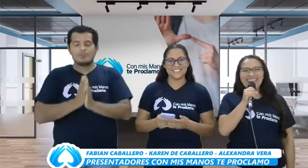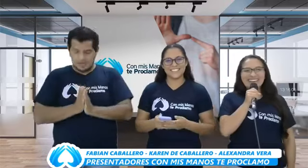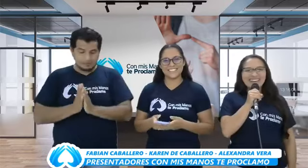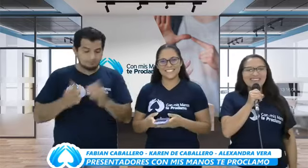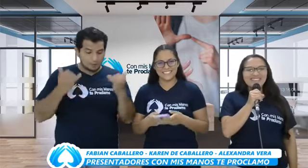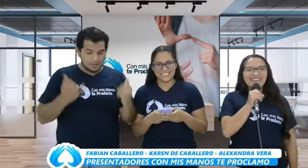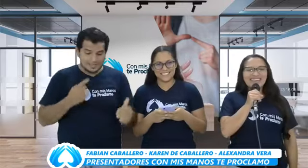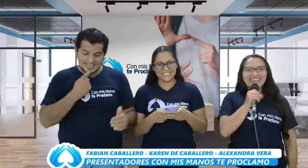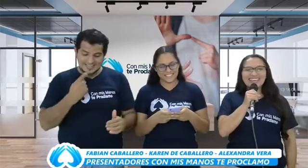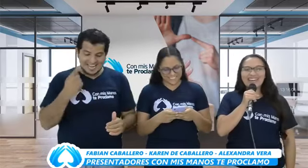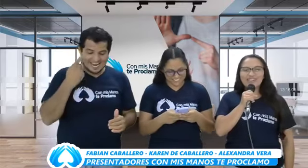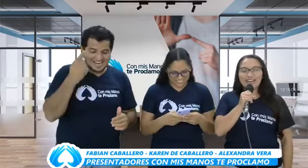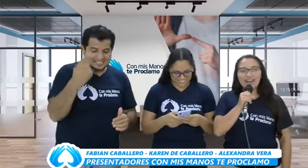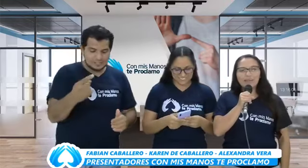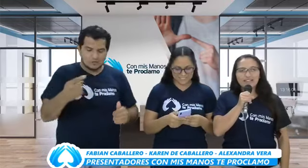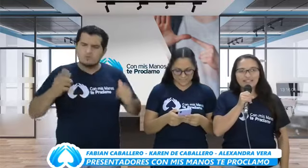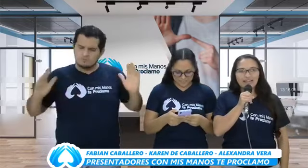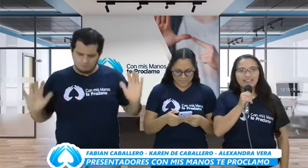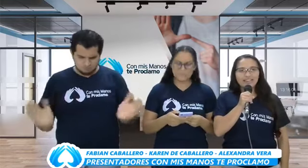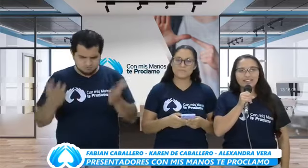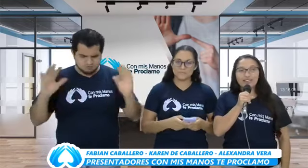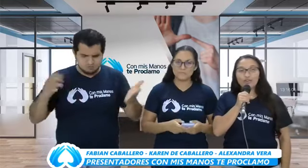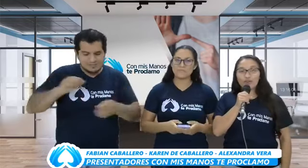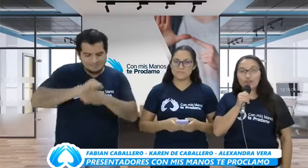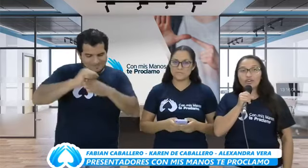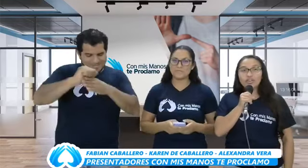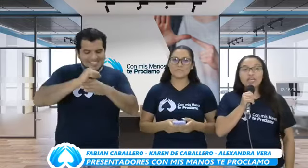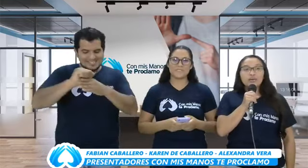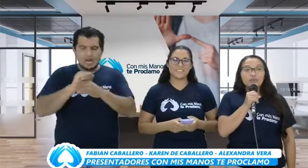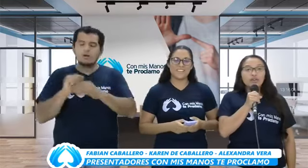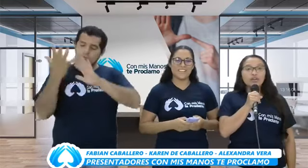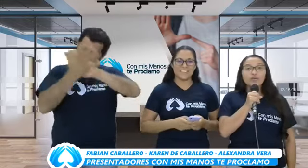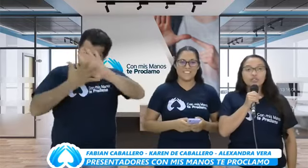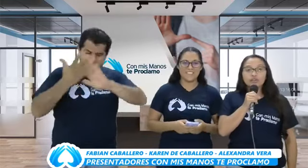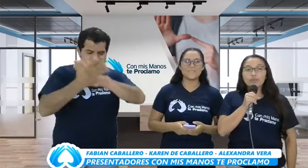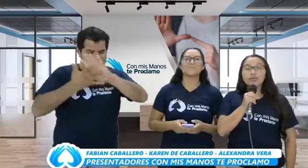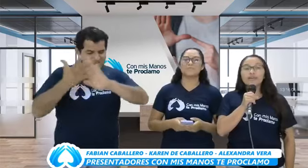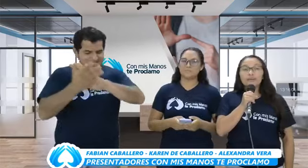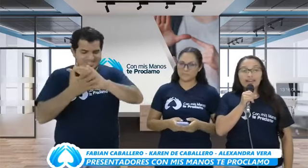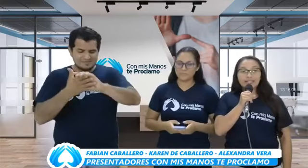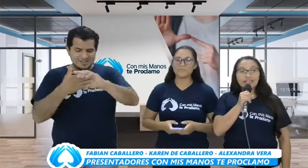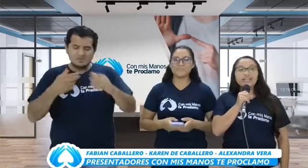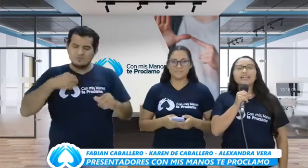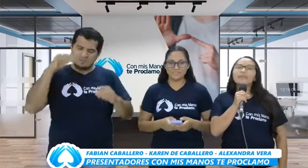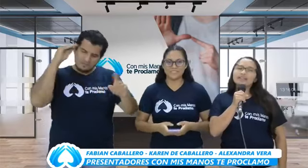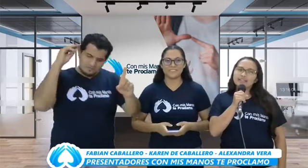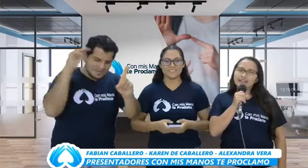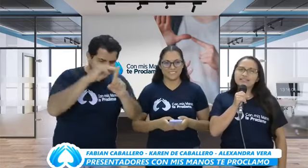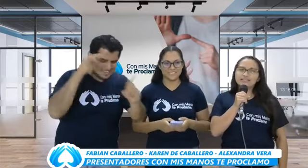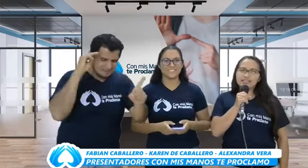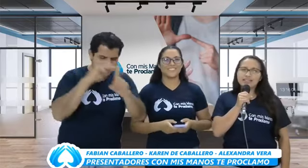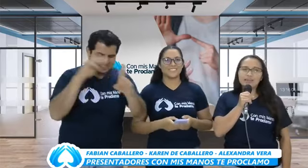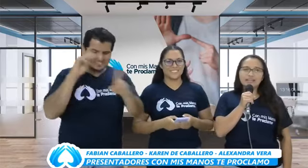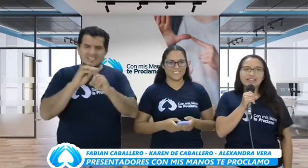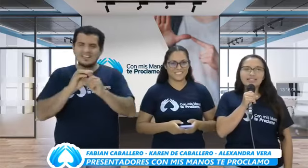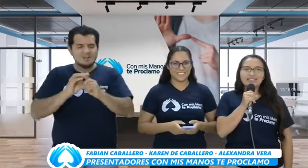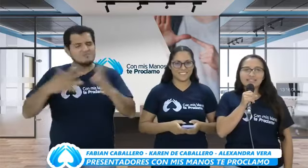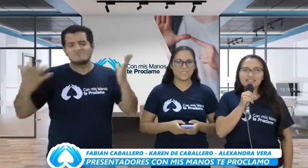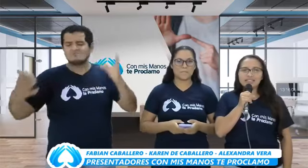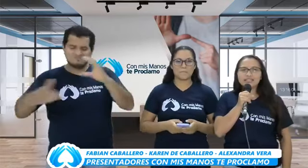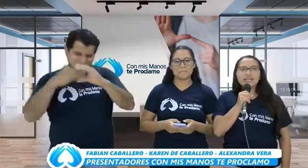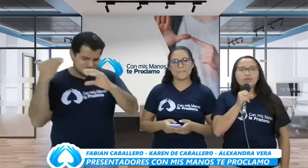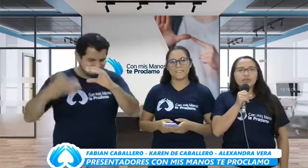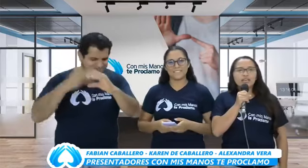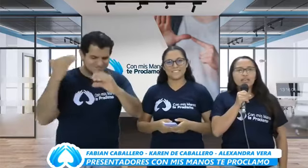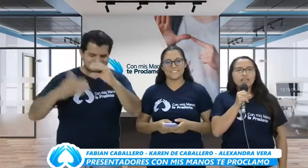Muy bien, amén, qué buen aprendizaje el día de hoy. Bueno, les motivamos que practiquen